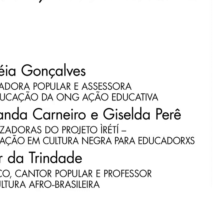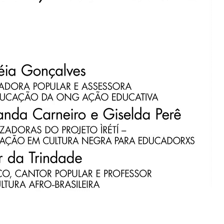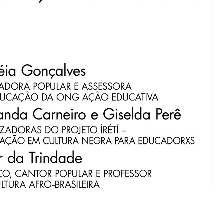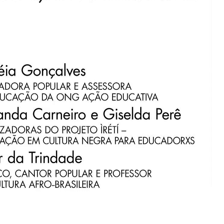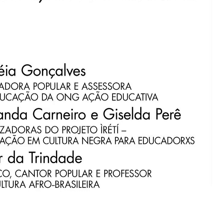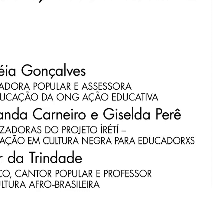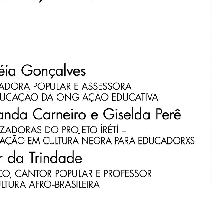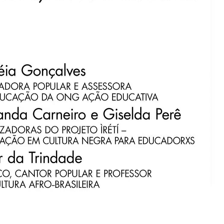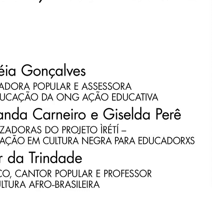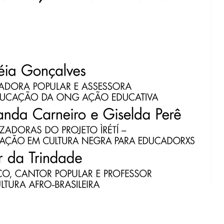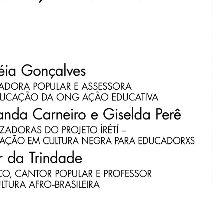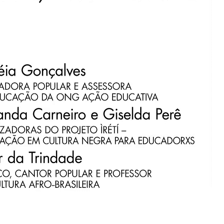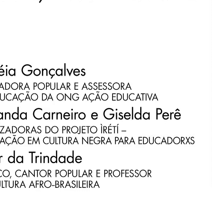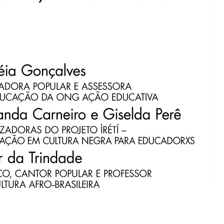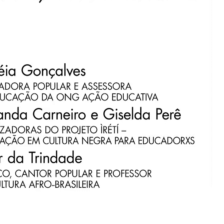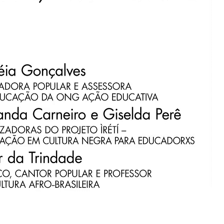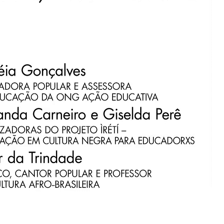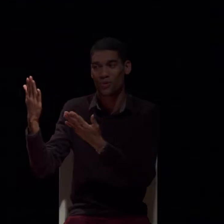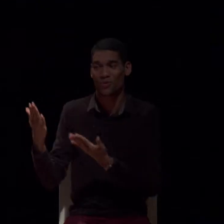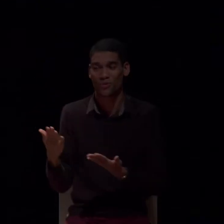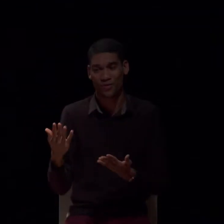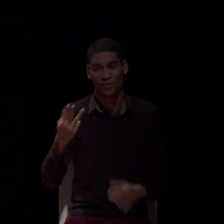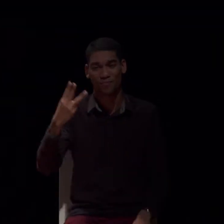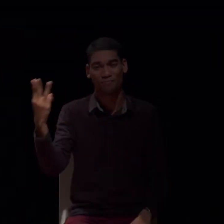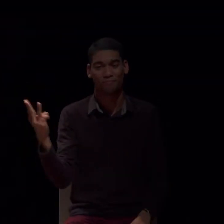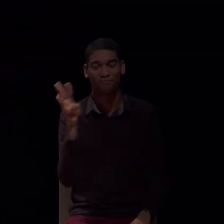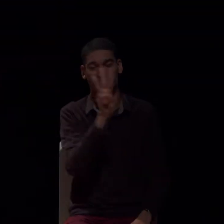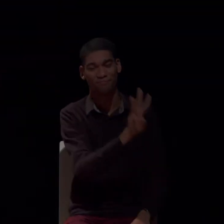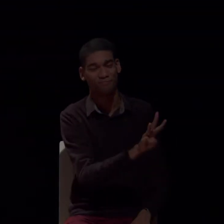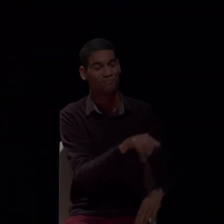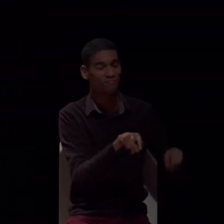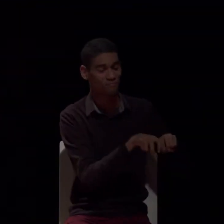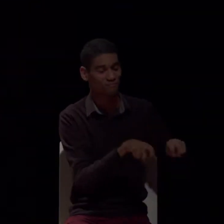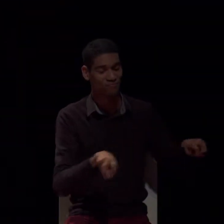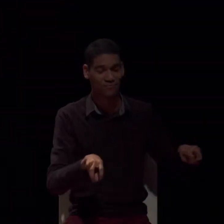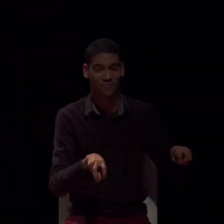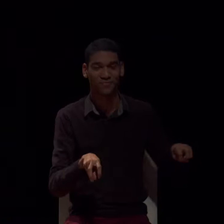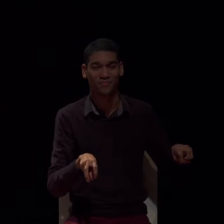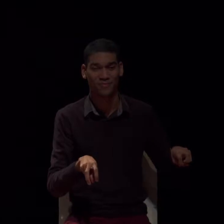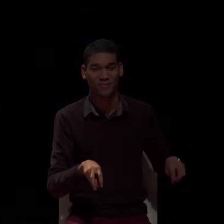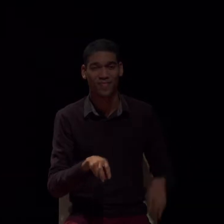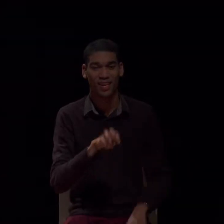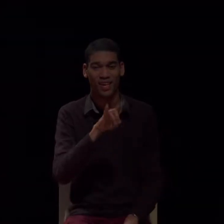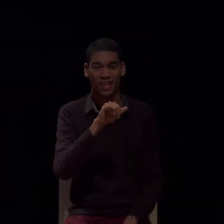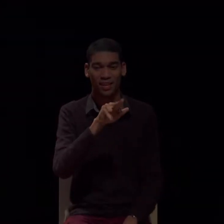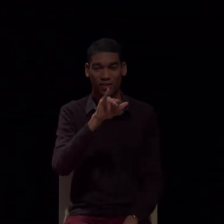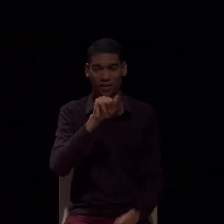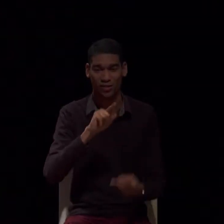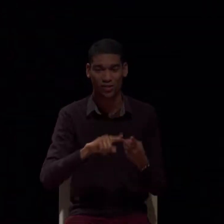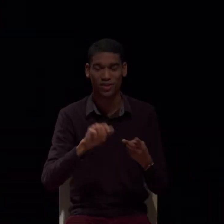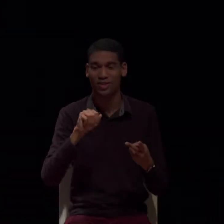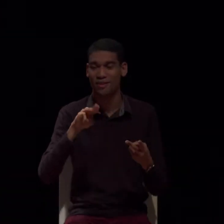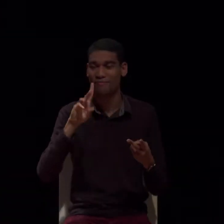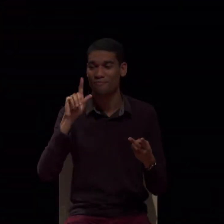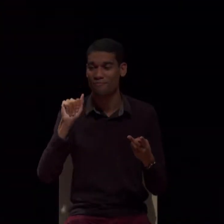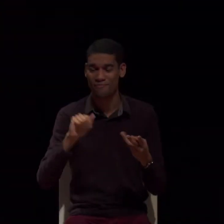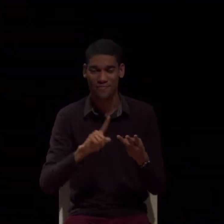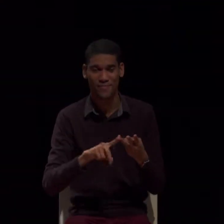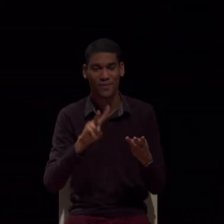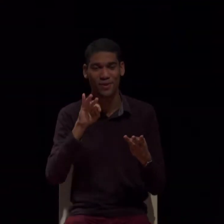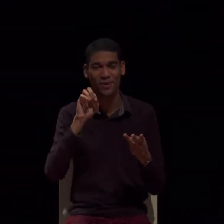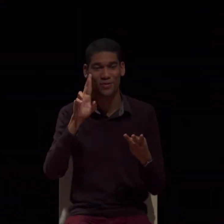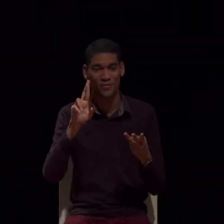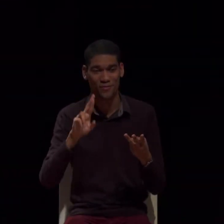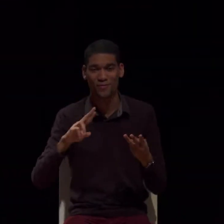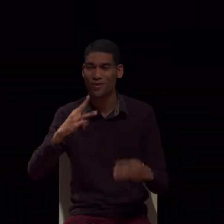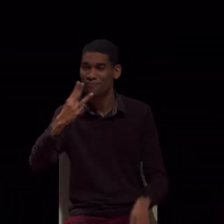eu gostaria de agora convidá-los para subir ao palco, a Edneia, a Amanda, o Vitor,